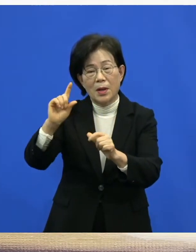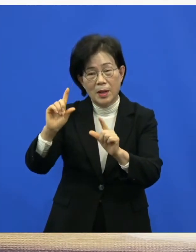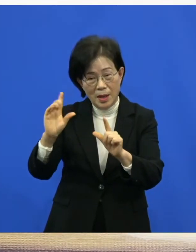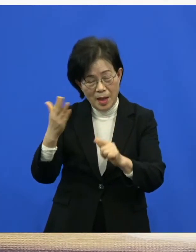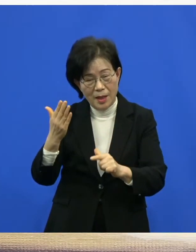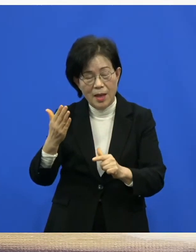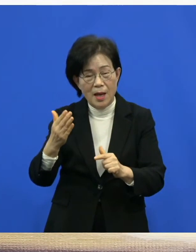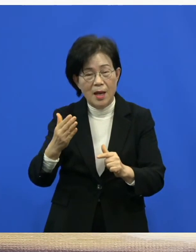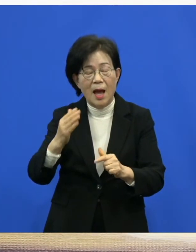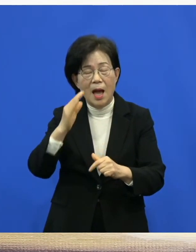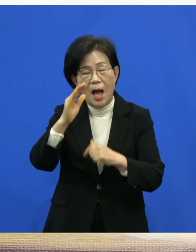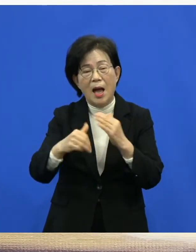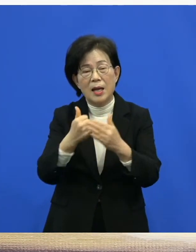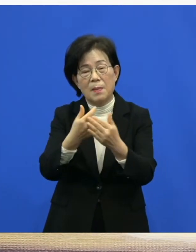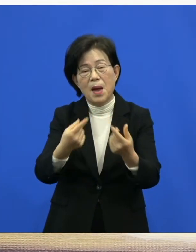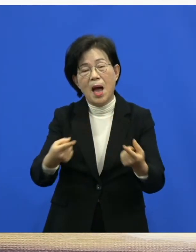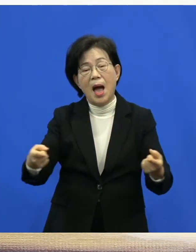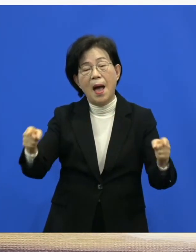임마누엘.